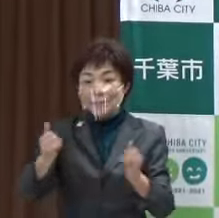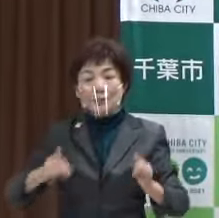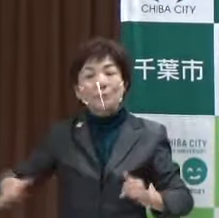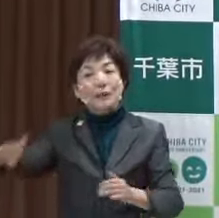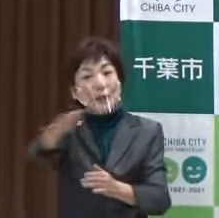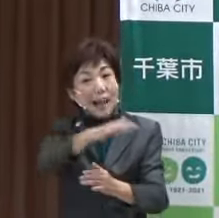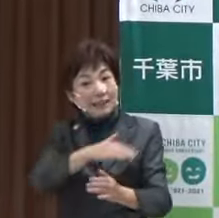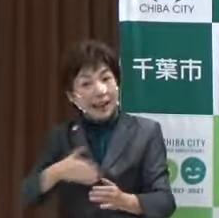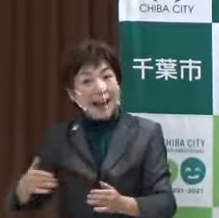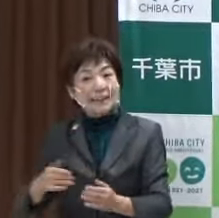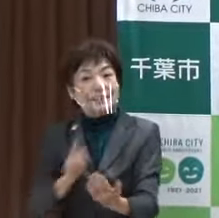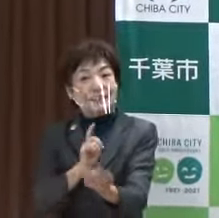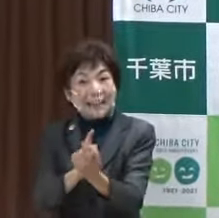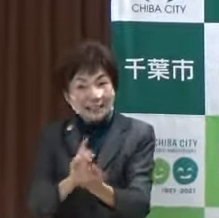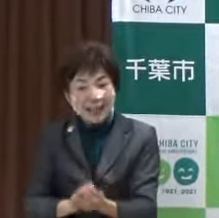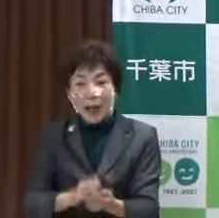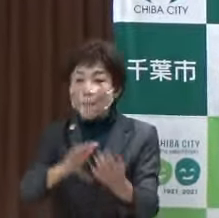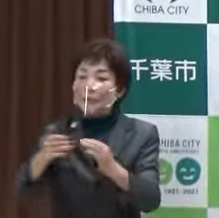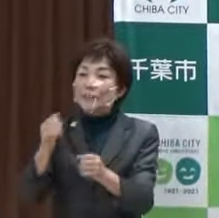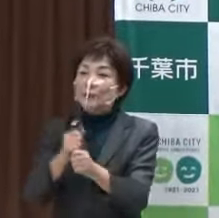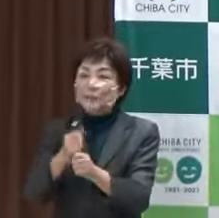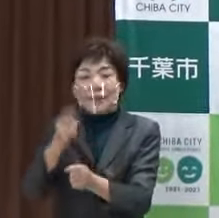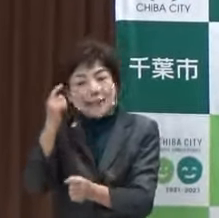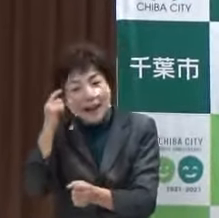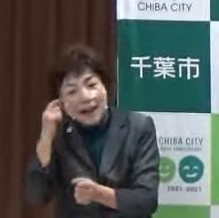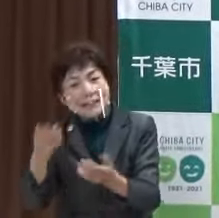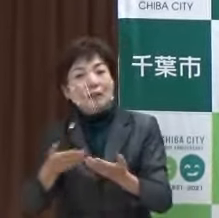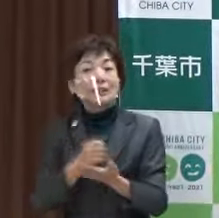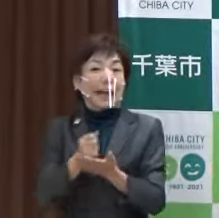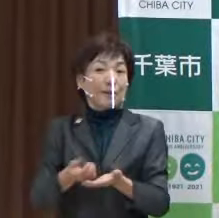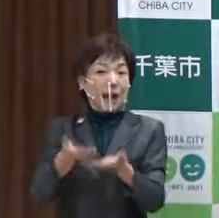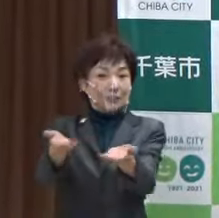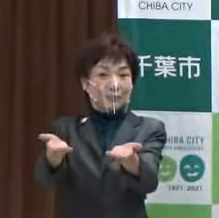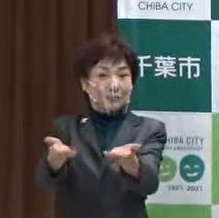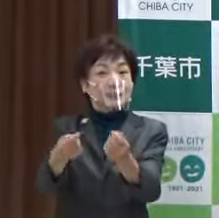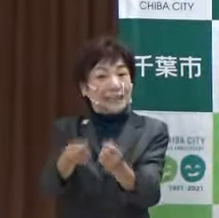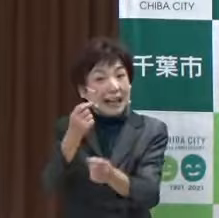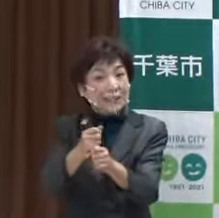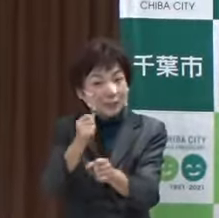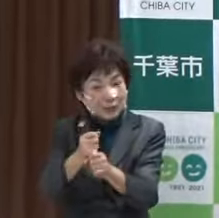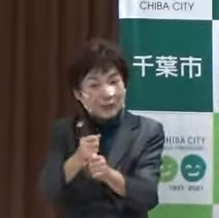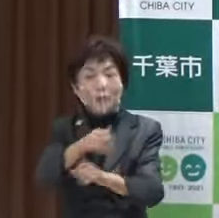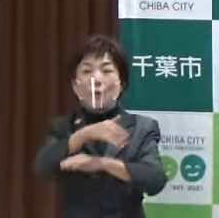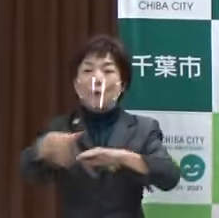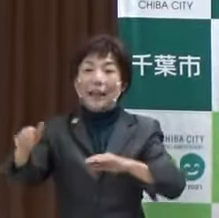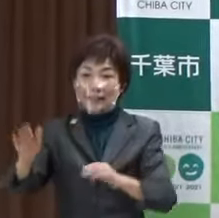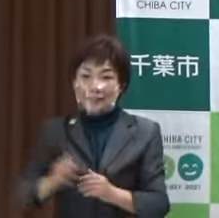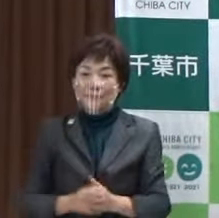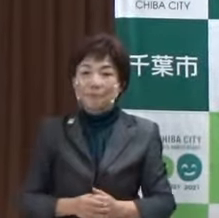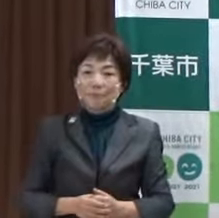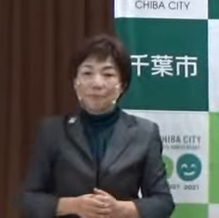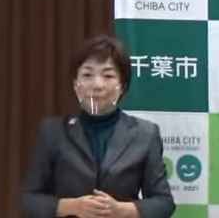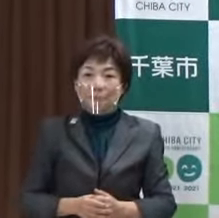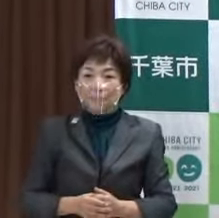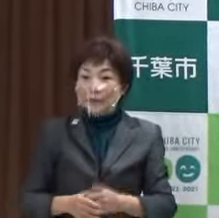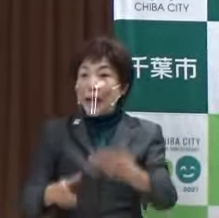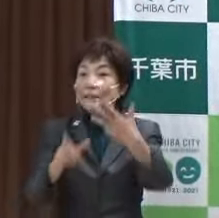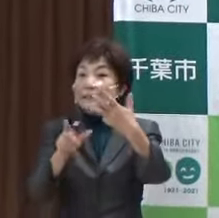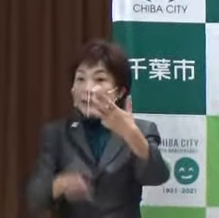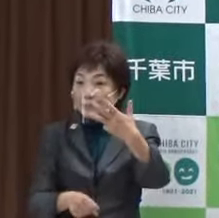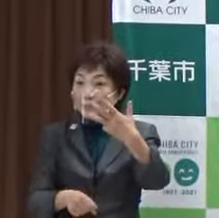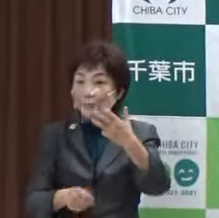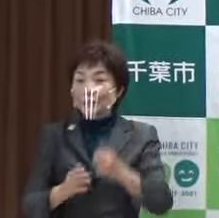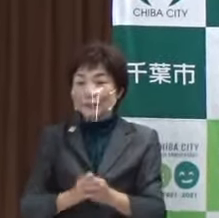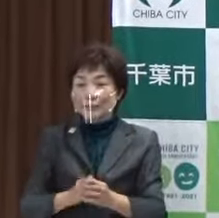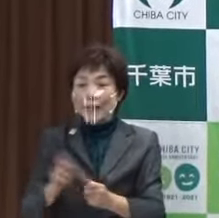皆様方にマジックについて考えていただく、そうしたきっかけ作りとして行われます。また8月にな